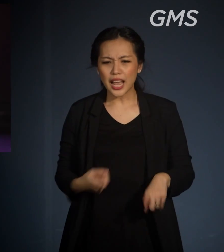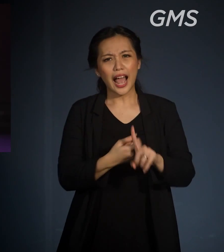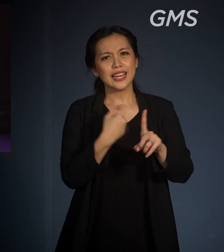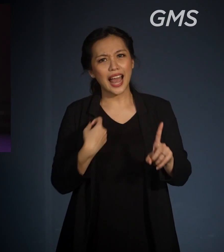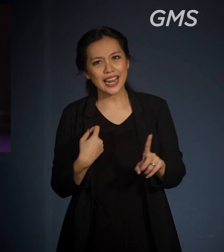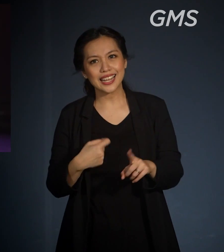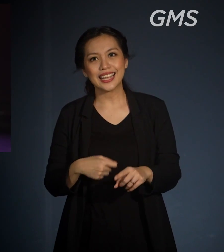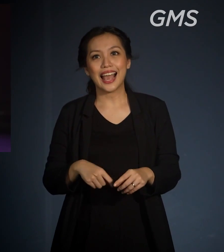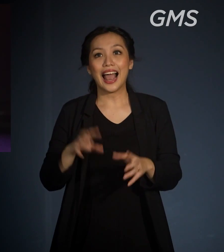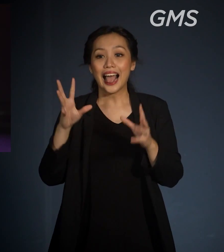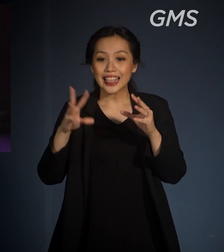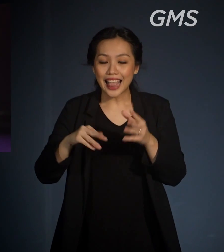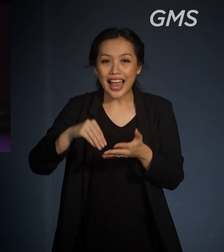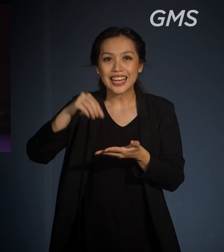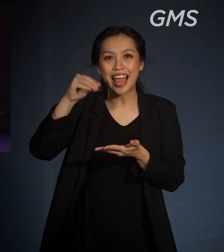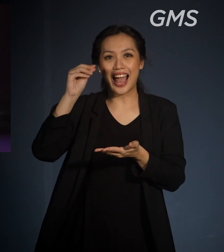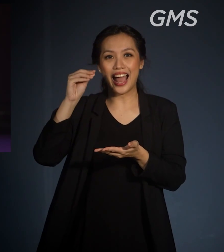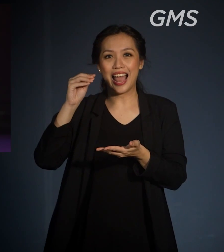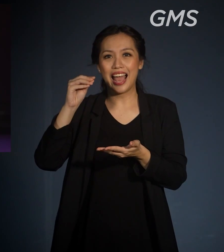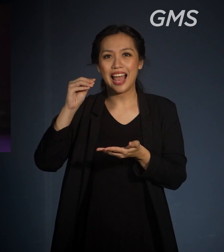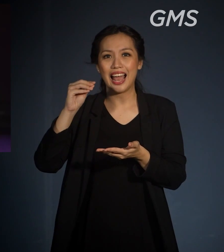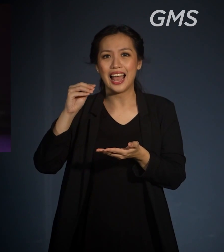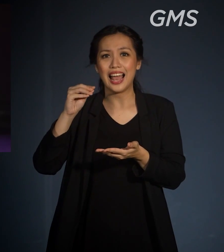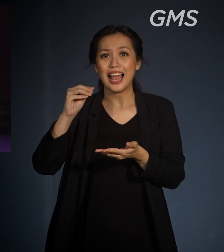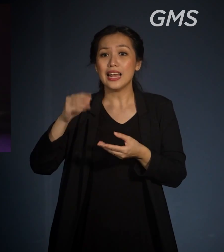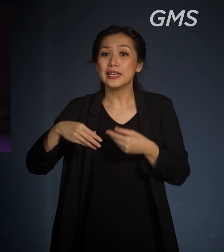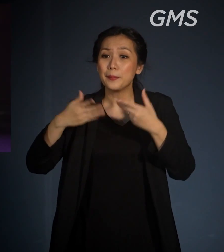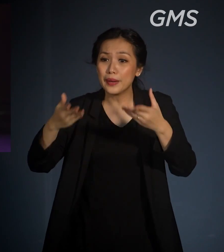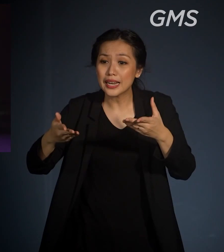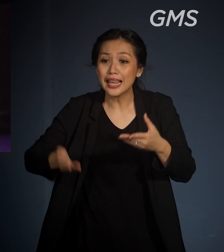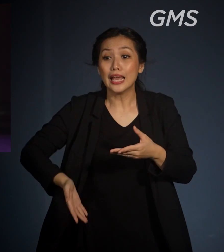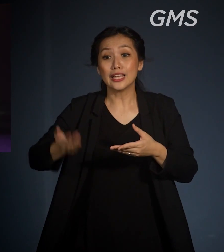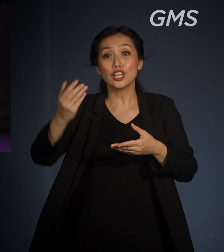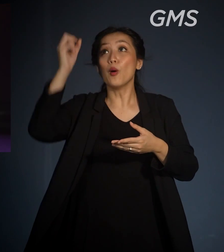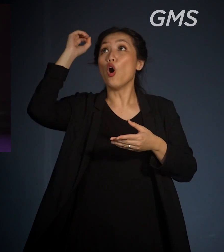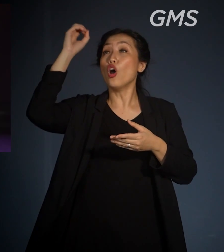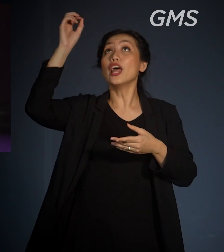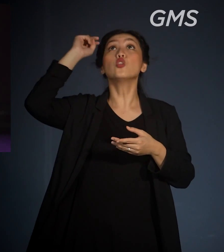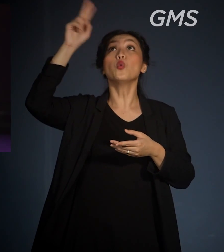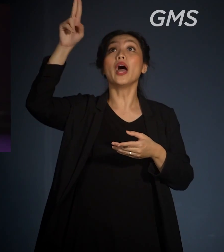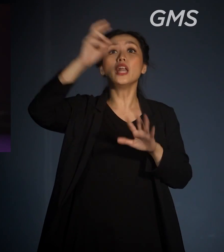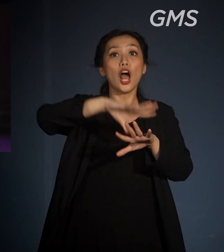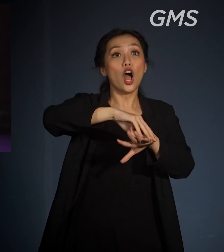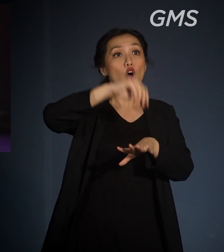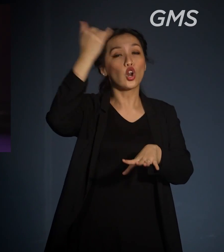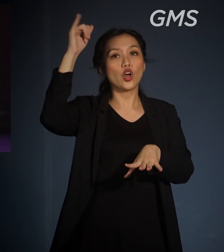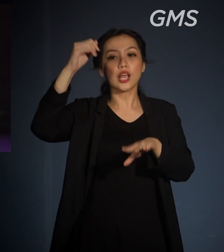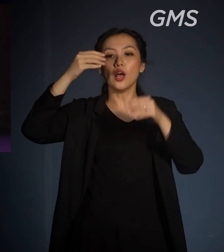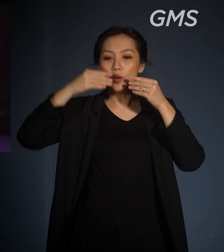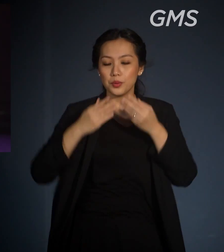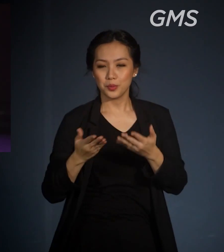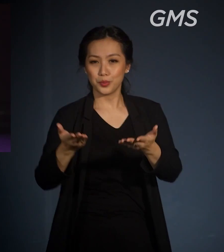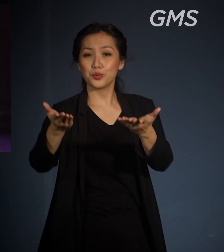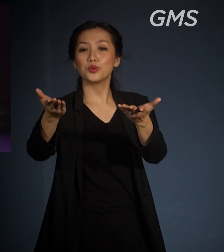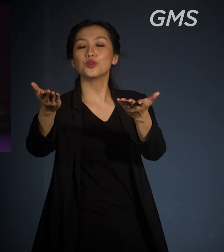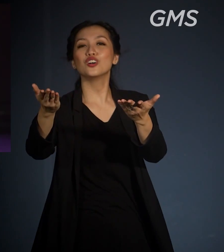diambil dari kehidupan Tuhan sendiri. Dari roh Allah yang dihembuskan Tuhan.